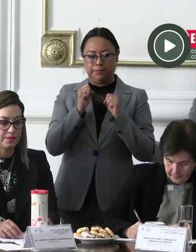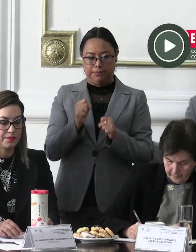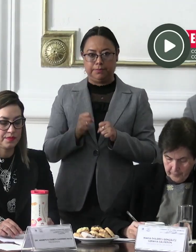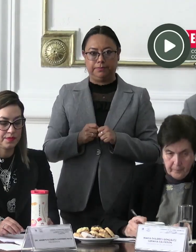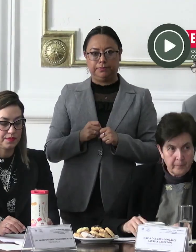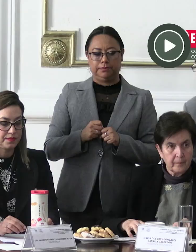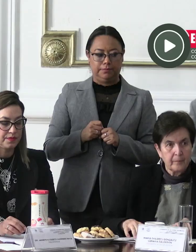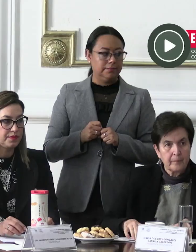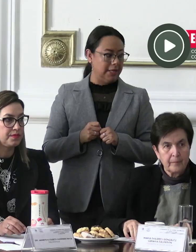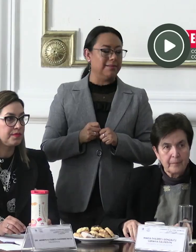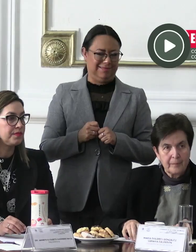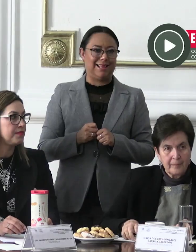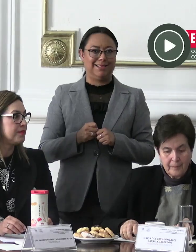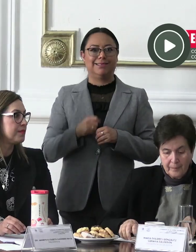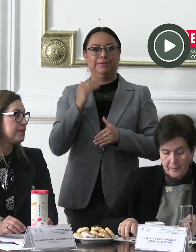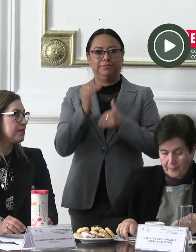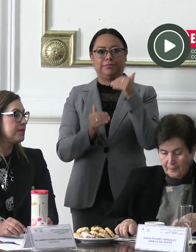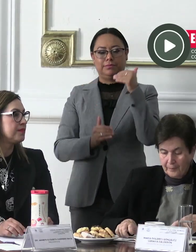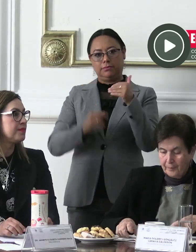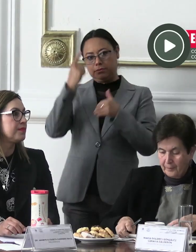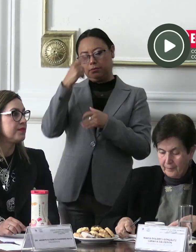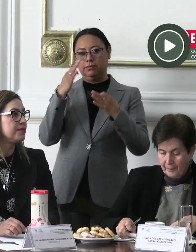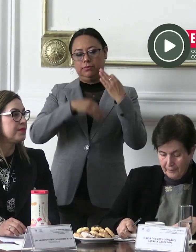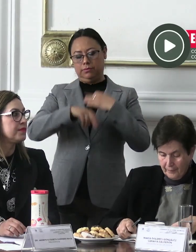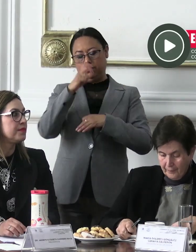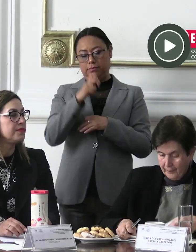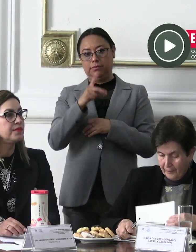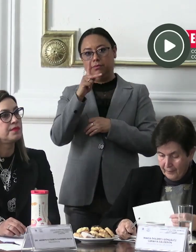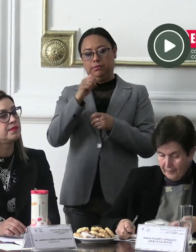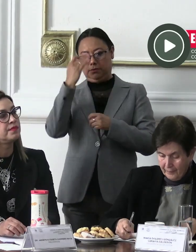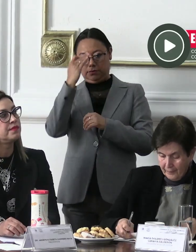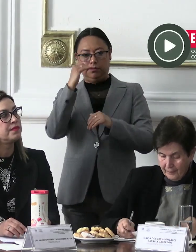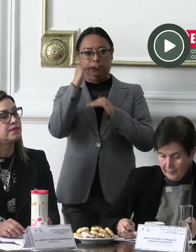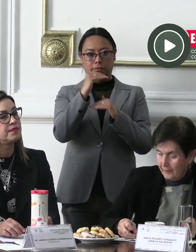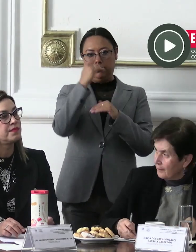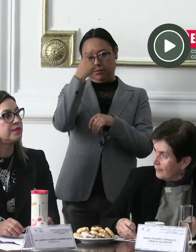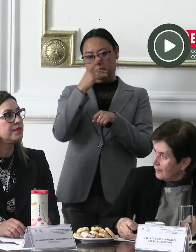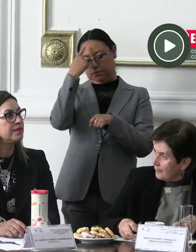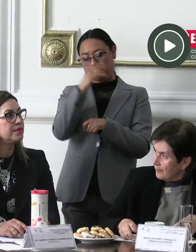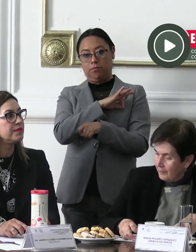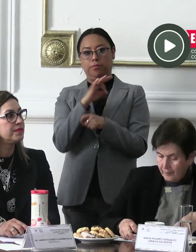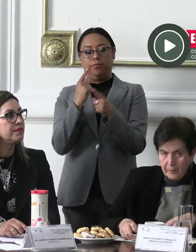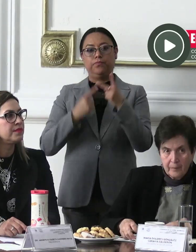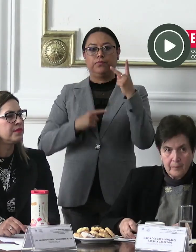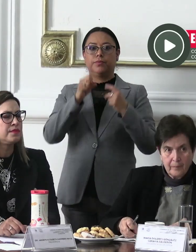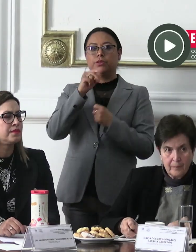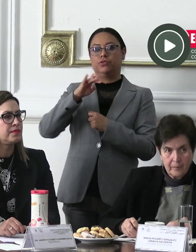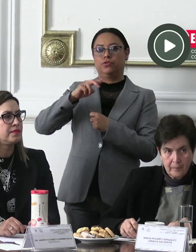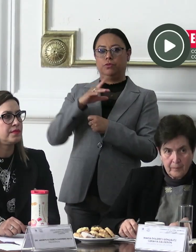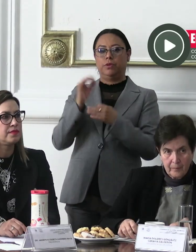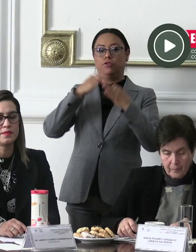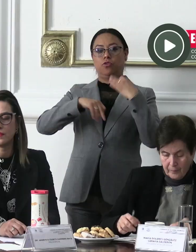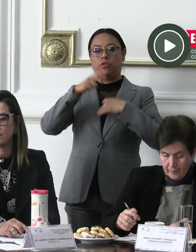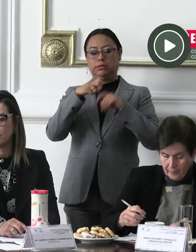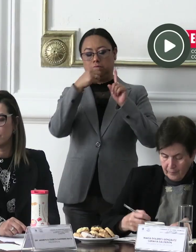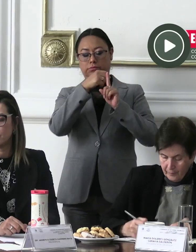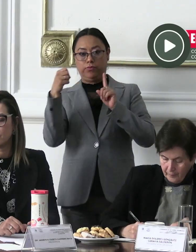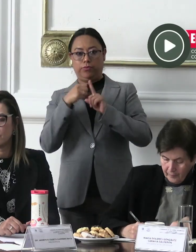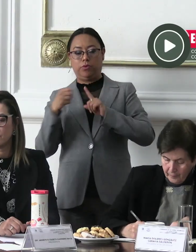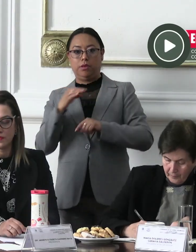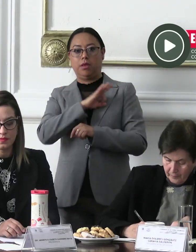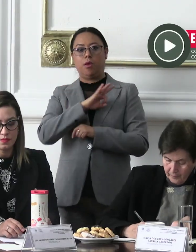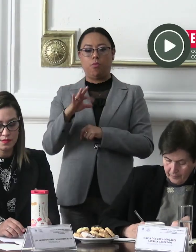progresividad y no regresividad de estas prerrogativas a fin de que se superen las causas estructurales y se